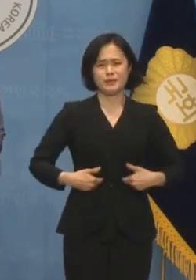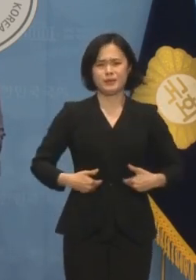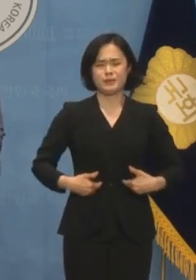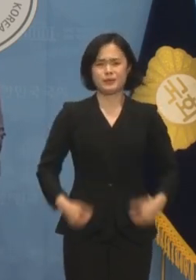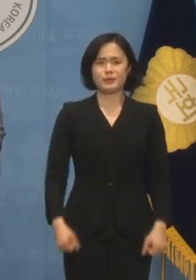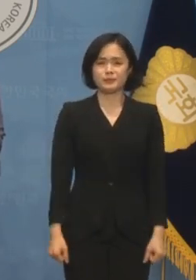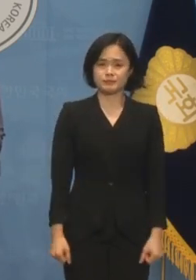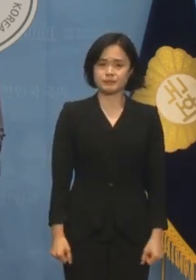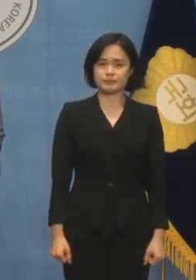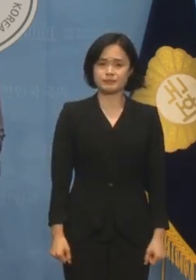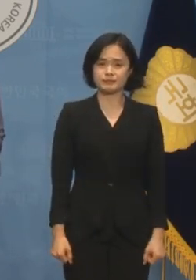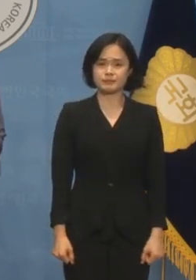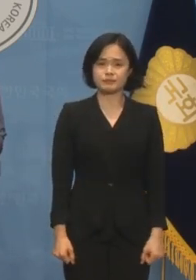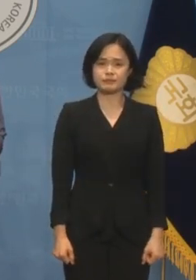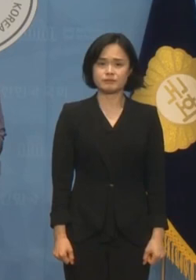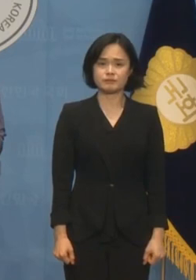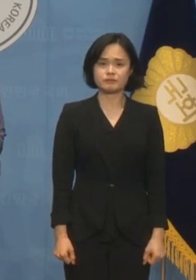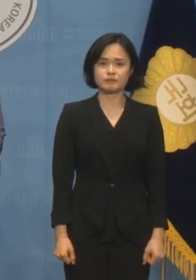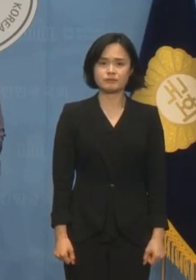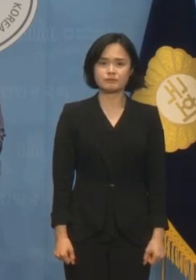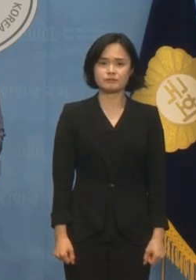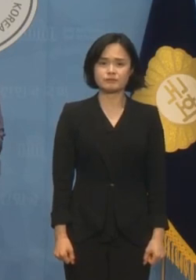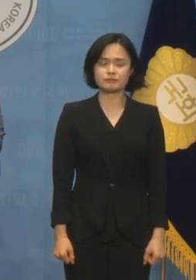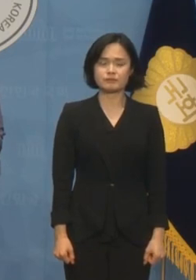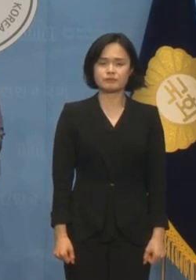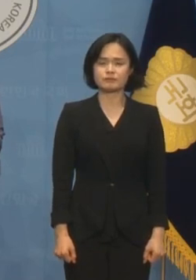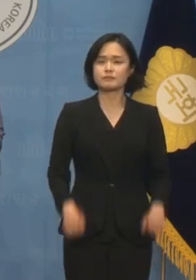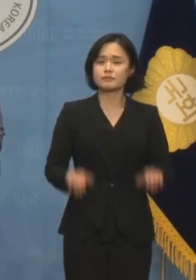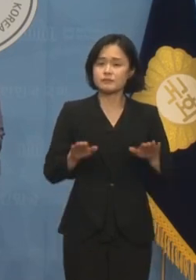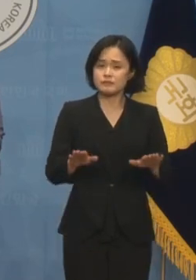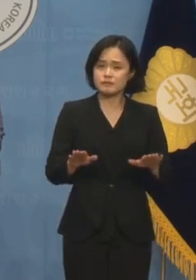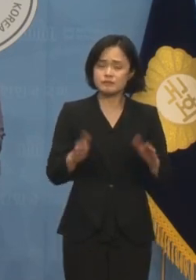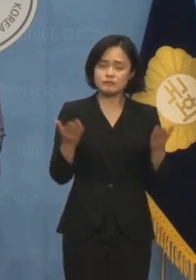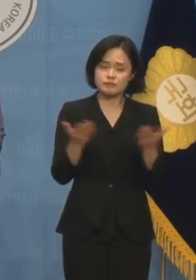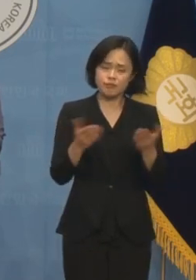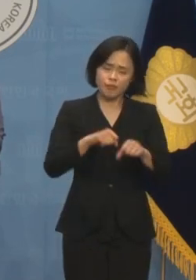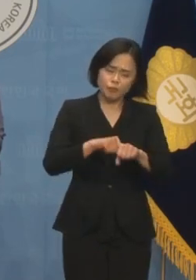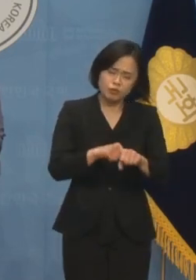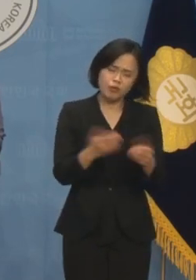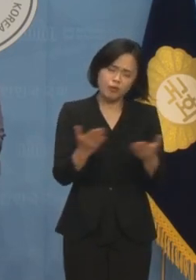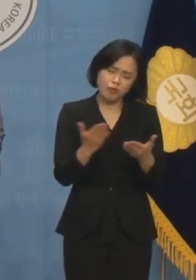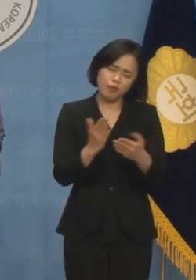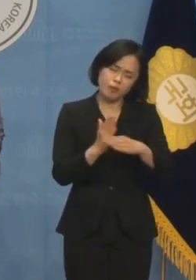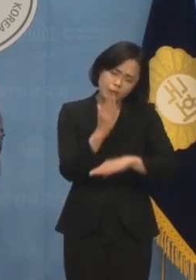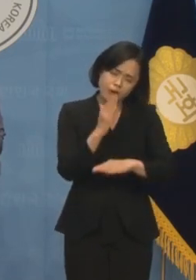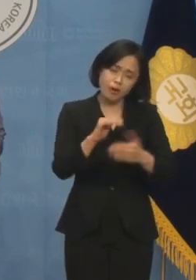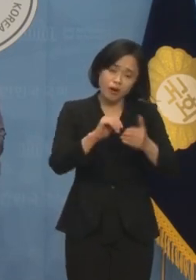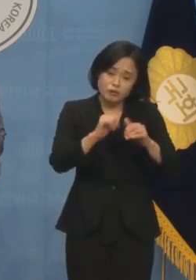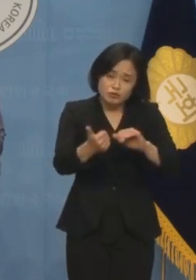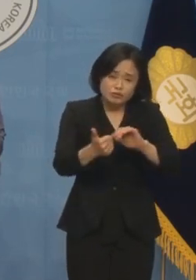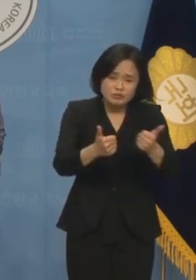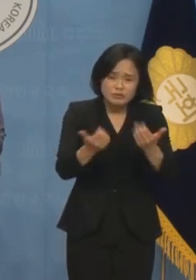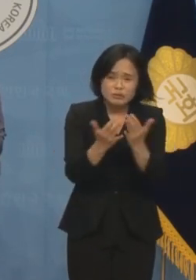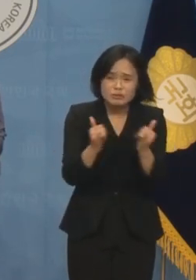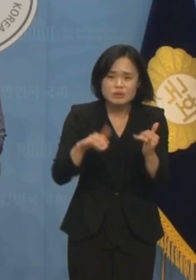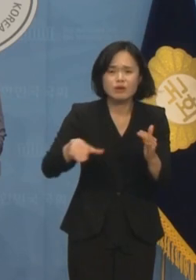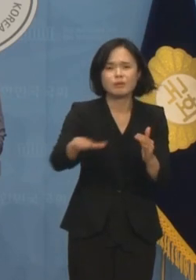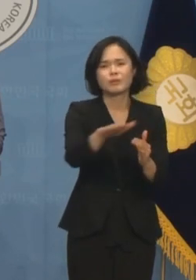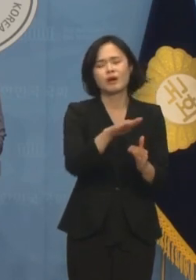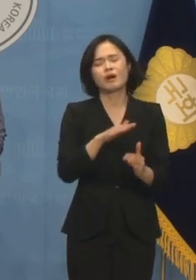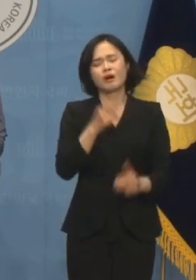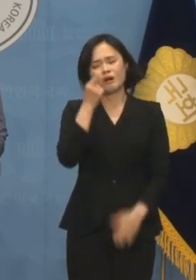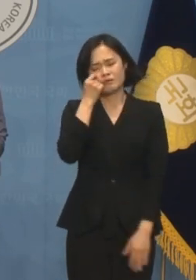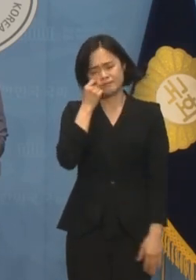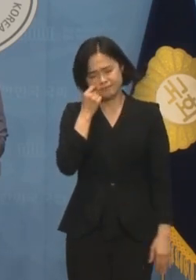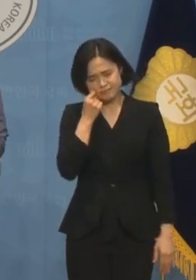이유입니다. 삼가 이 순간에도 일하다 죽어나가는 우리 모든 노동자들의 명복을